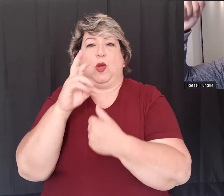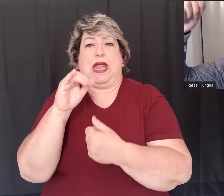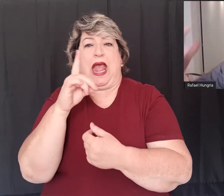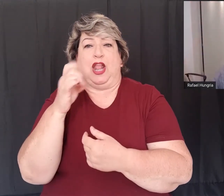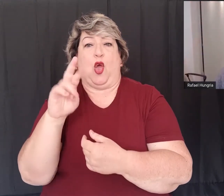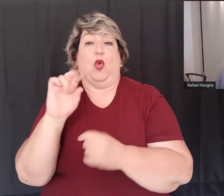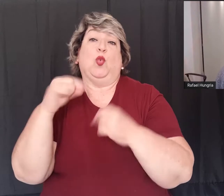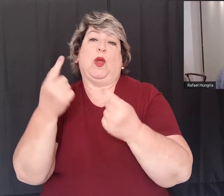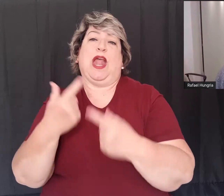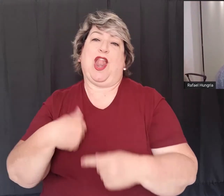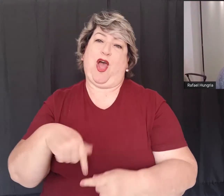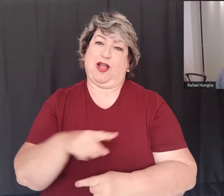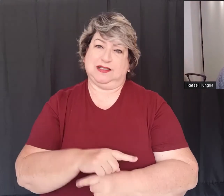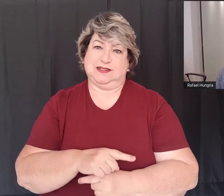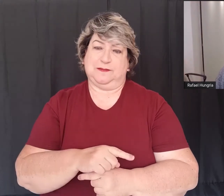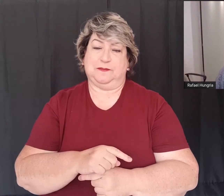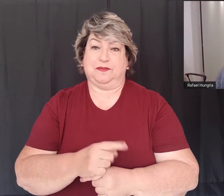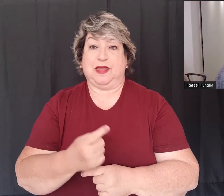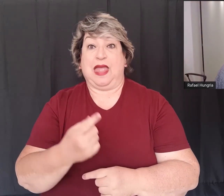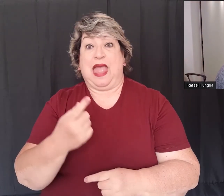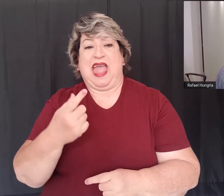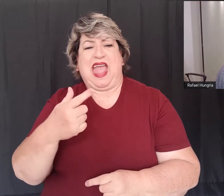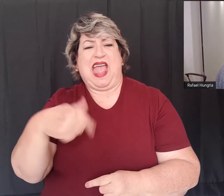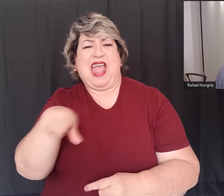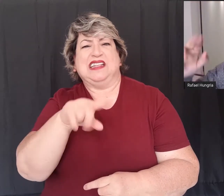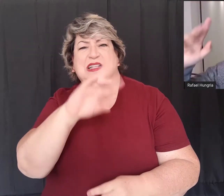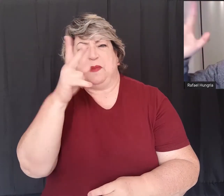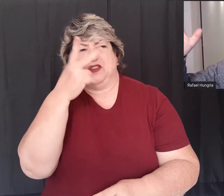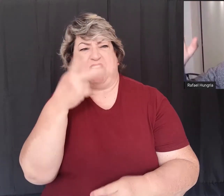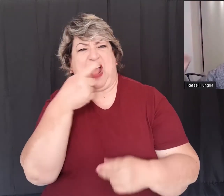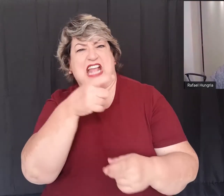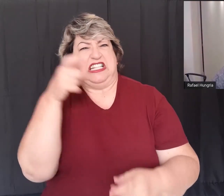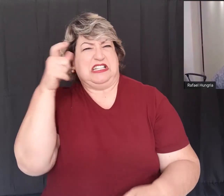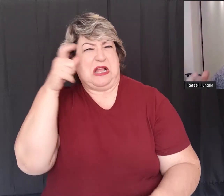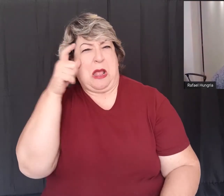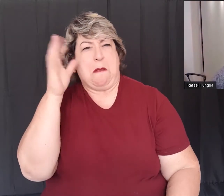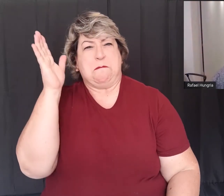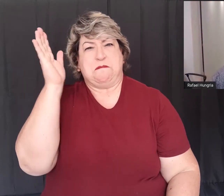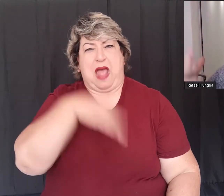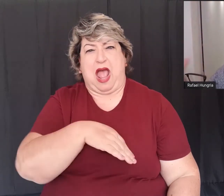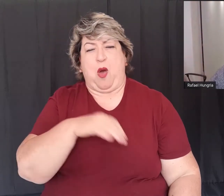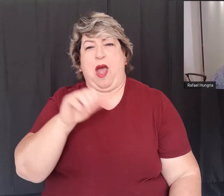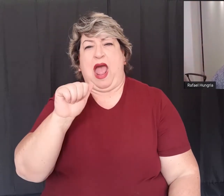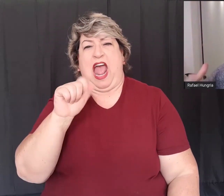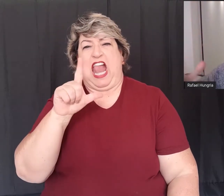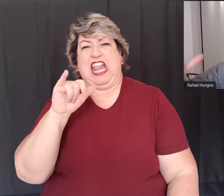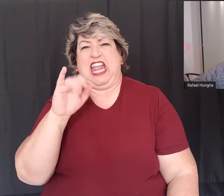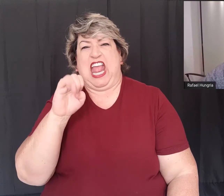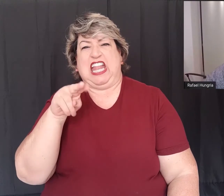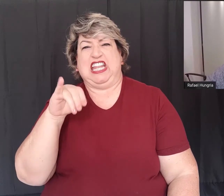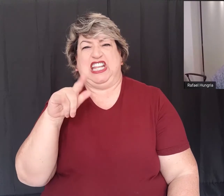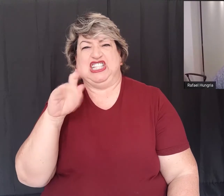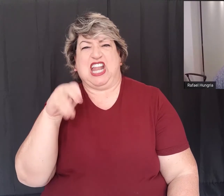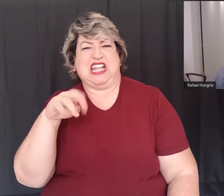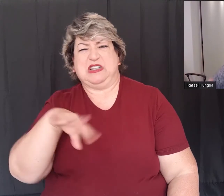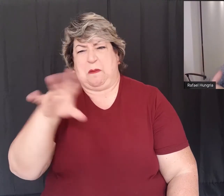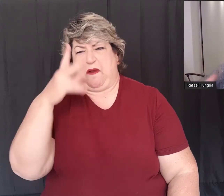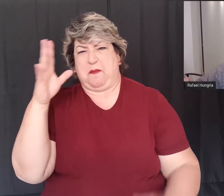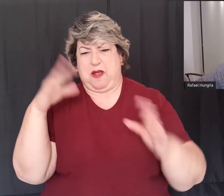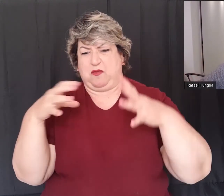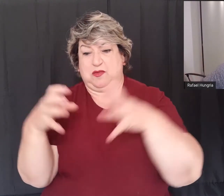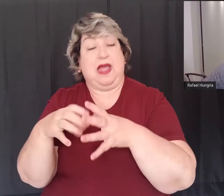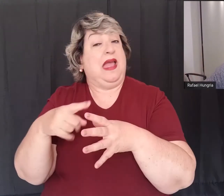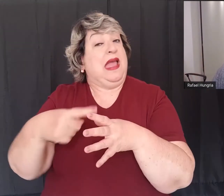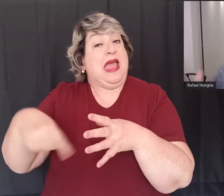do Criador do que nós. Estes que as pessoas chamam de demônios, né? Ou seres do mal, alienígenas, todo